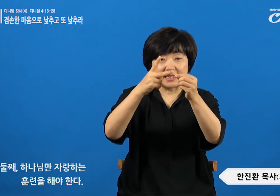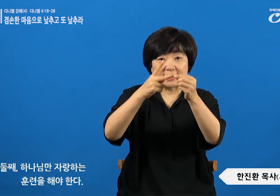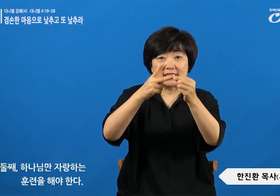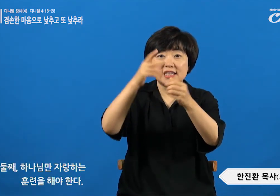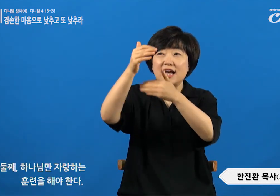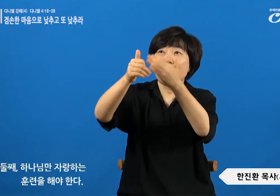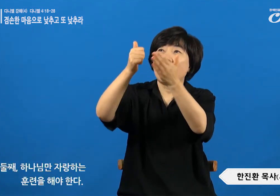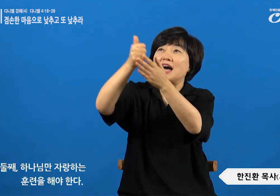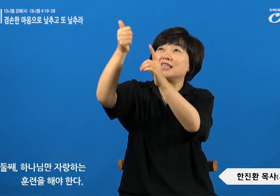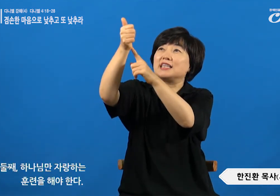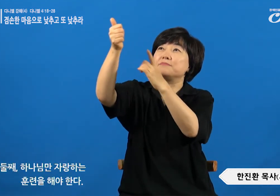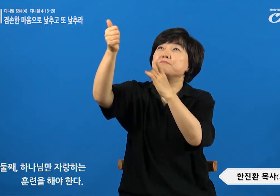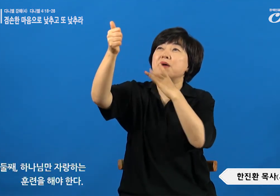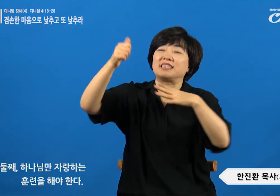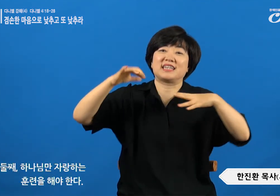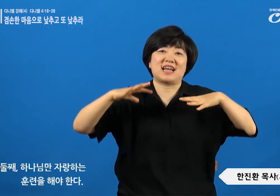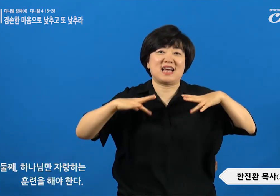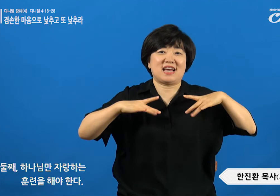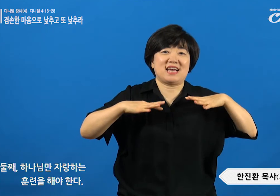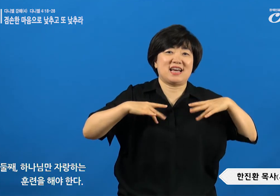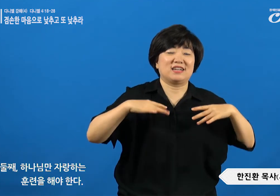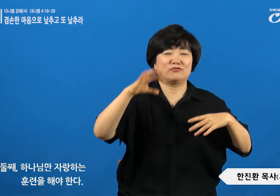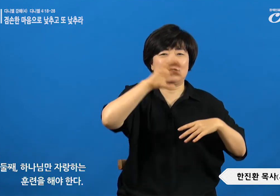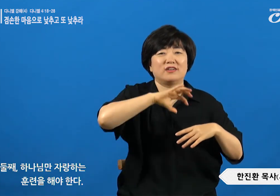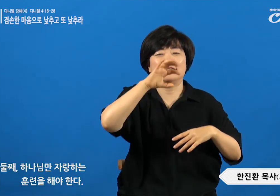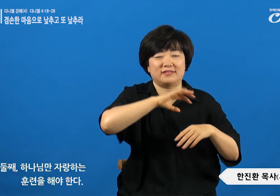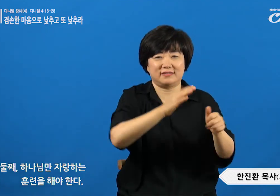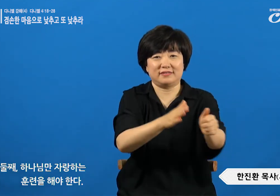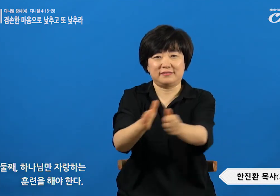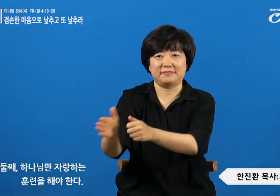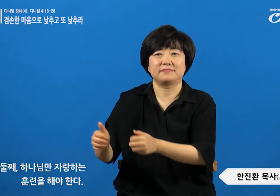둘째로는 하나님만 자랑하는 훈련을 해야 합니다.